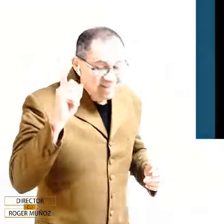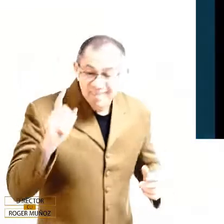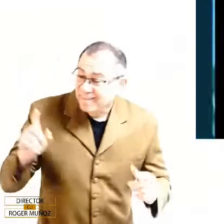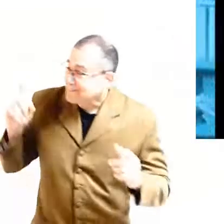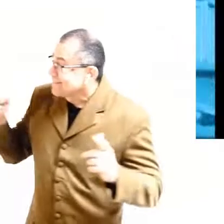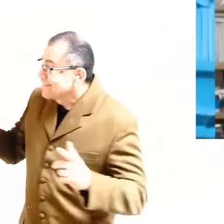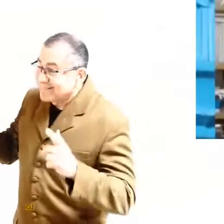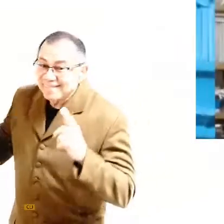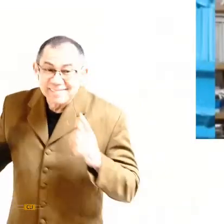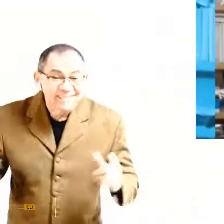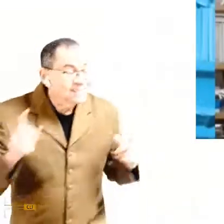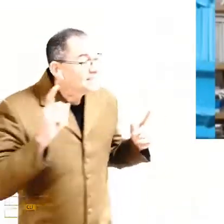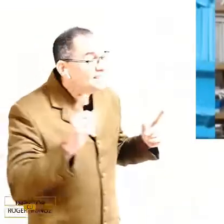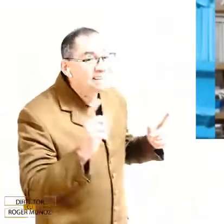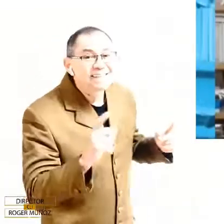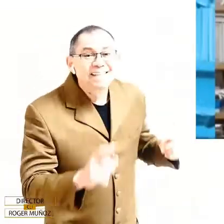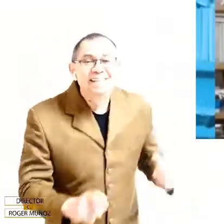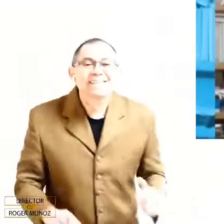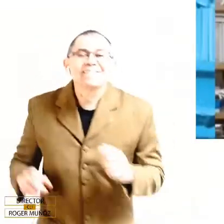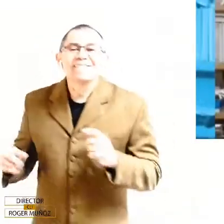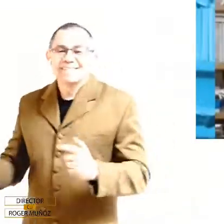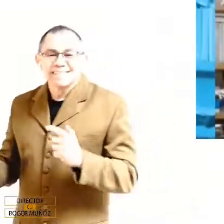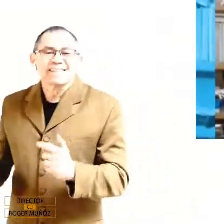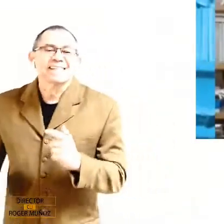De aquí a allá,